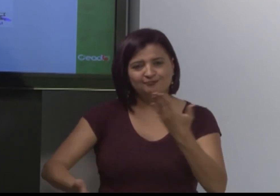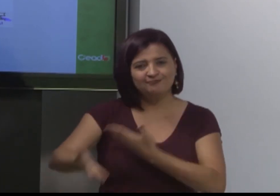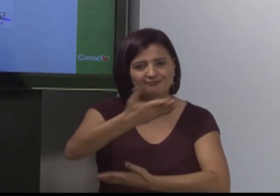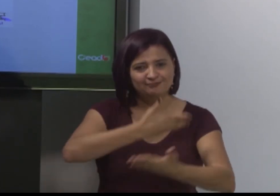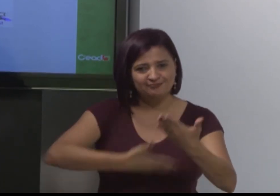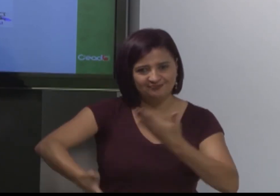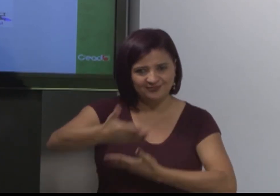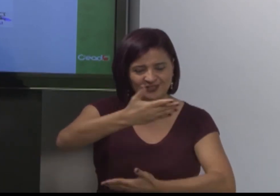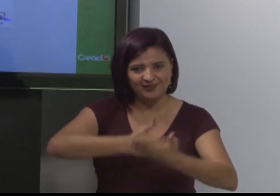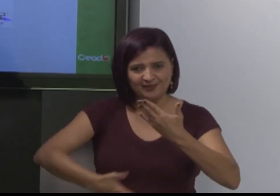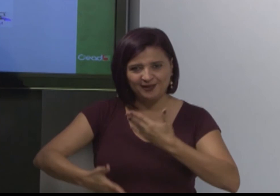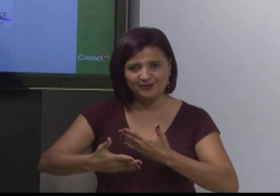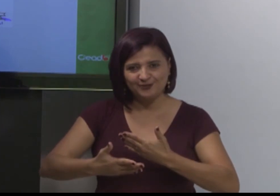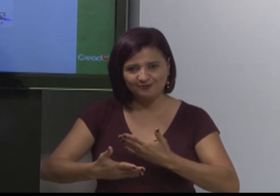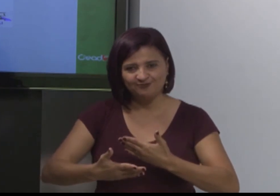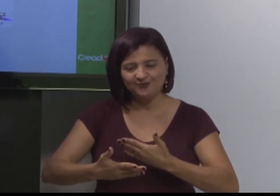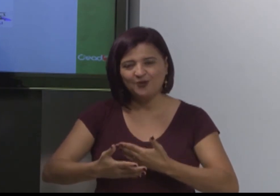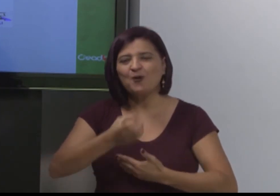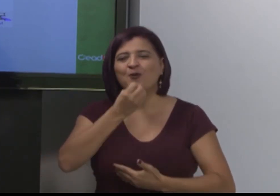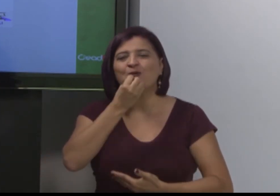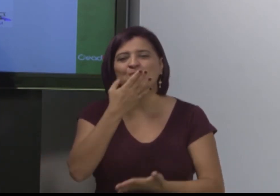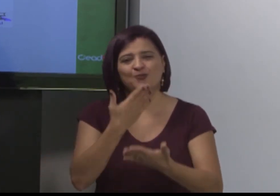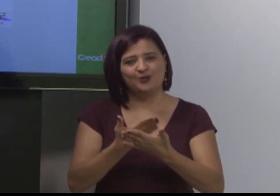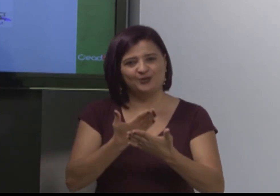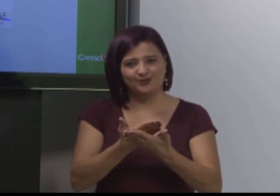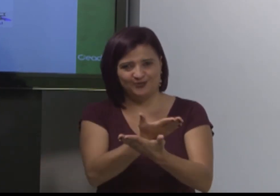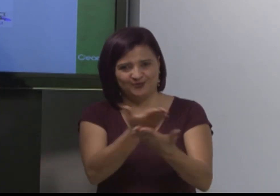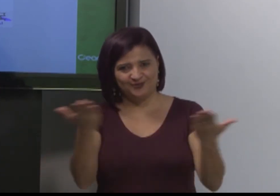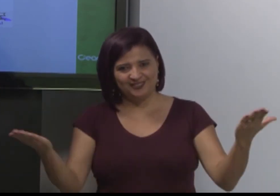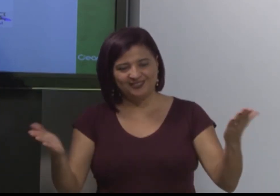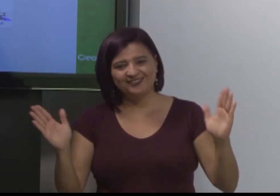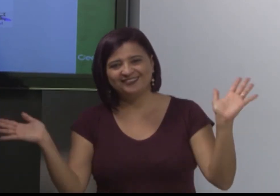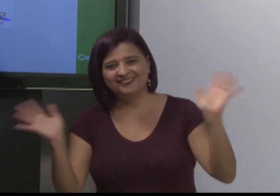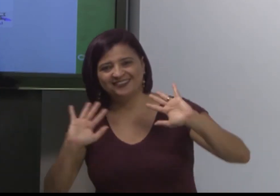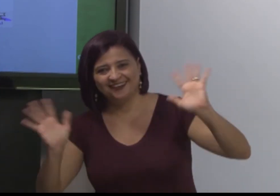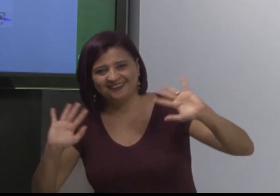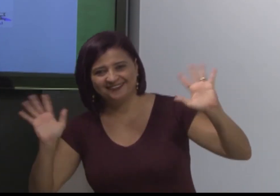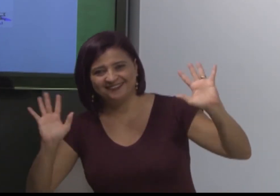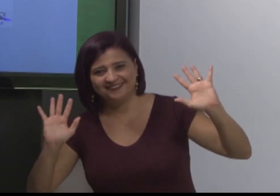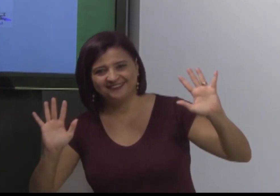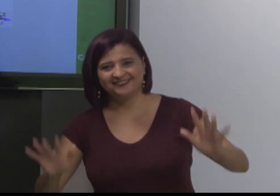Fiquem à vontade para interagirmos. Bons estudos! Tchau!